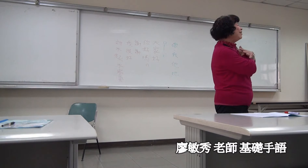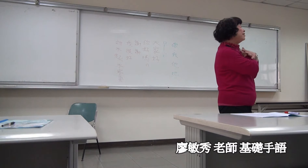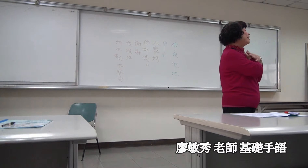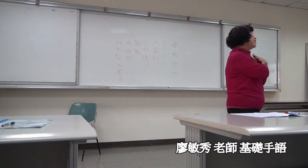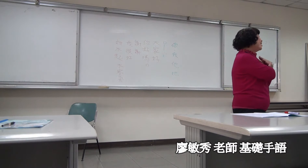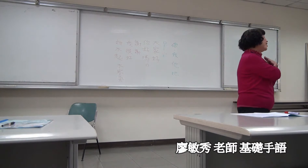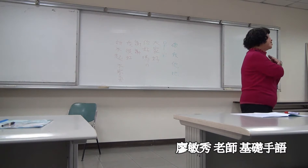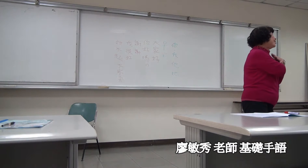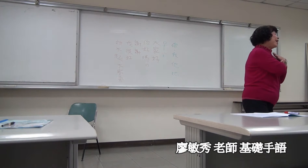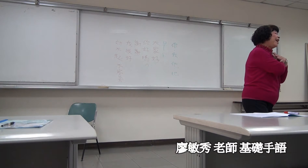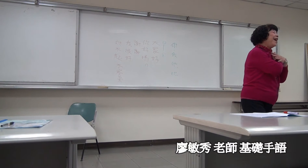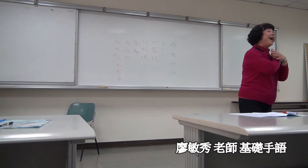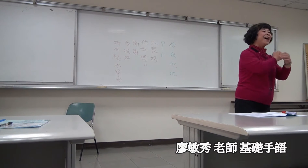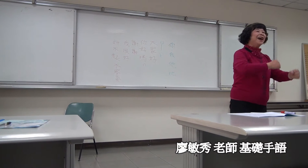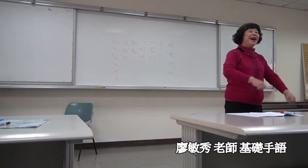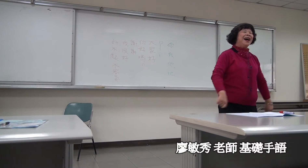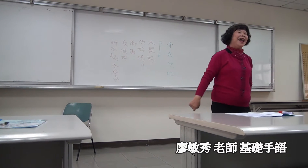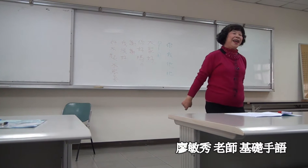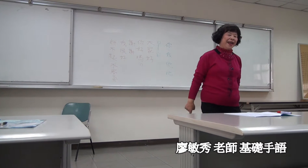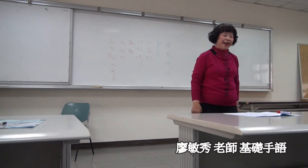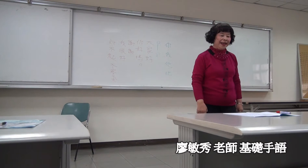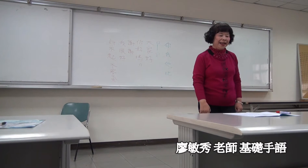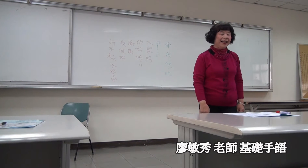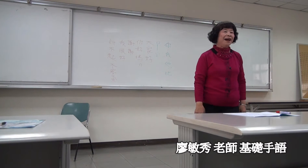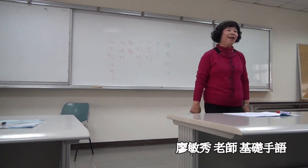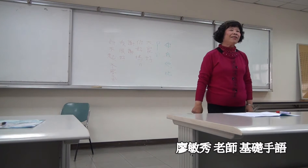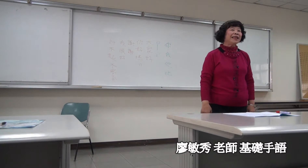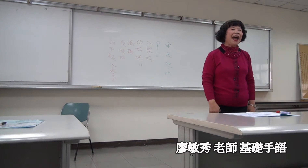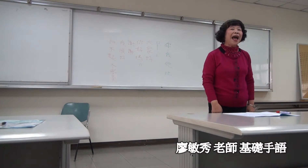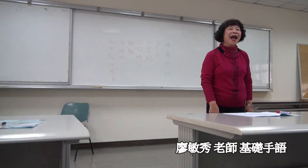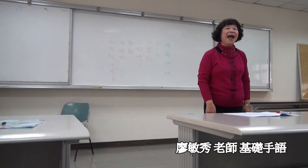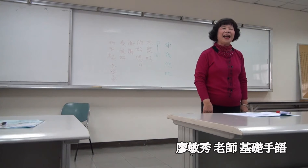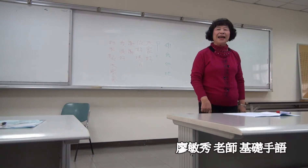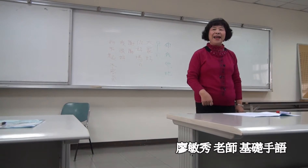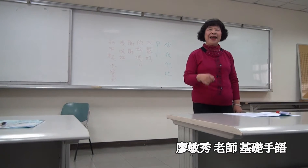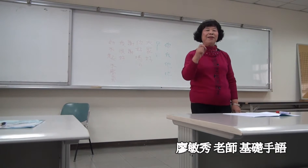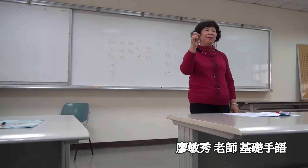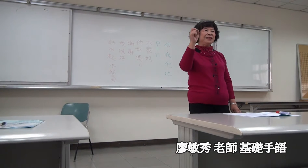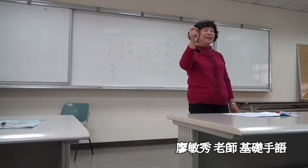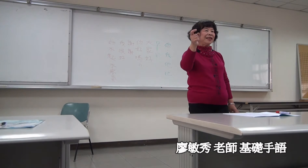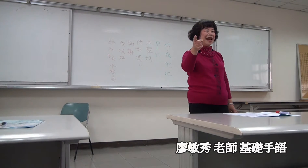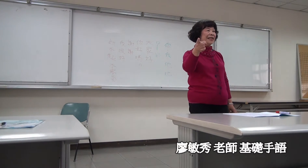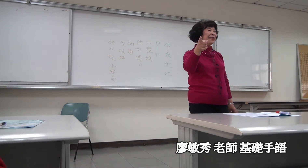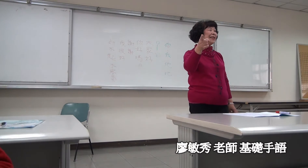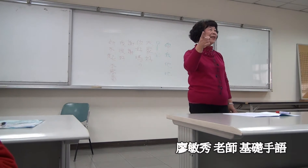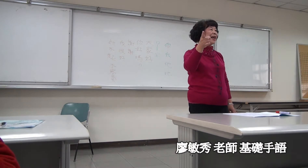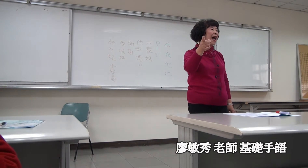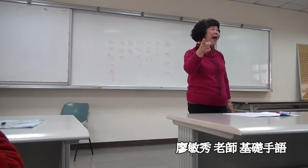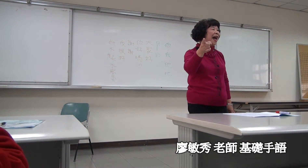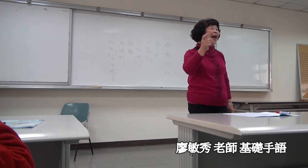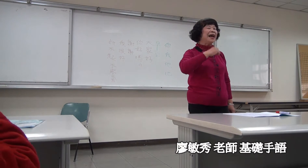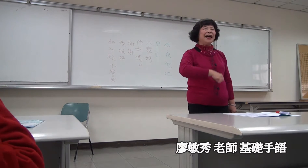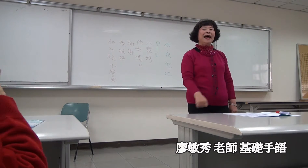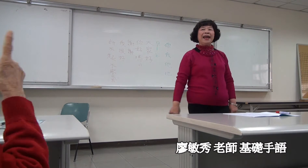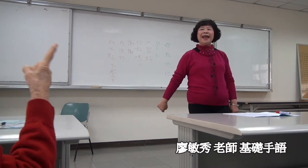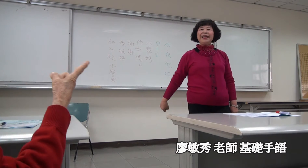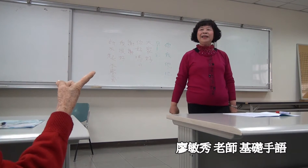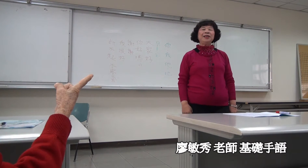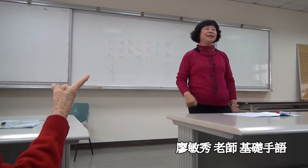文章多字耶哈，然后他，我们指的男生的他，女生